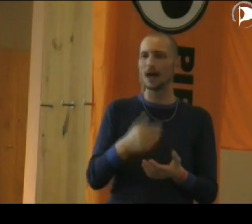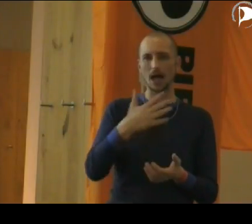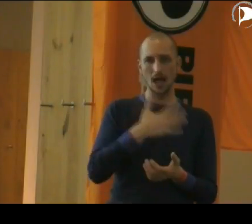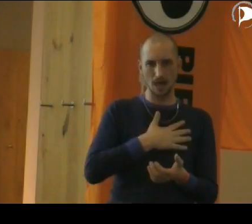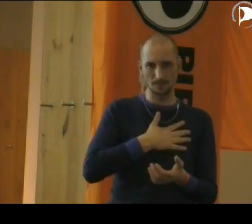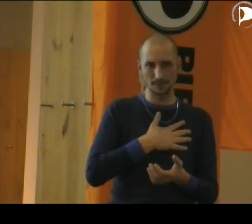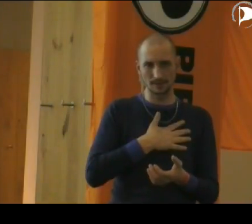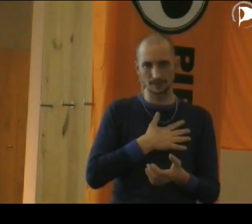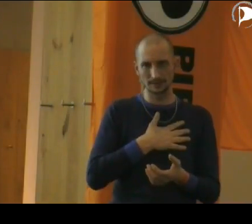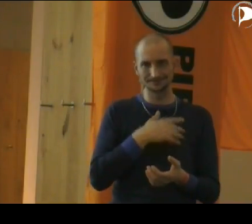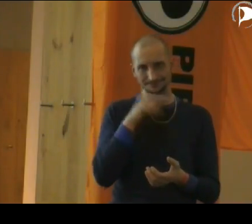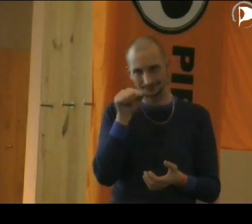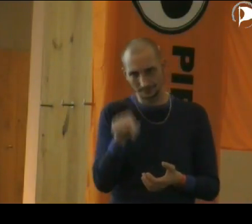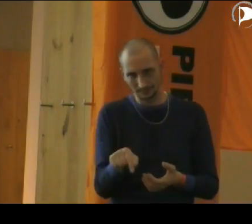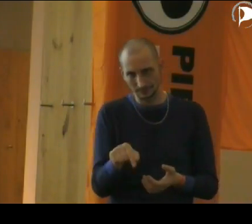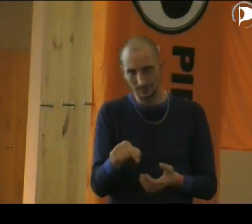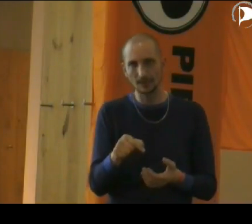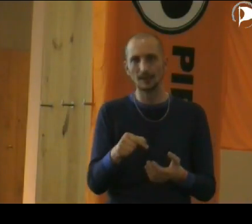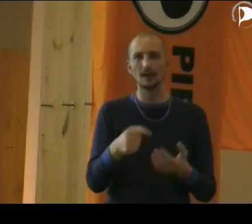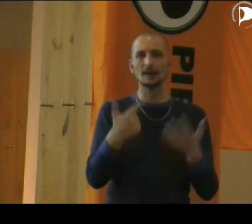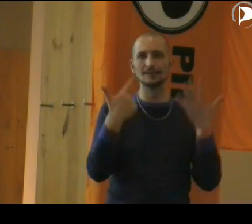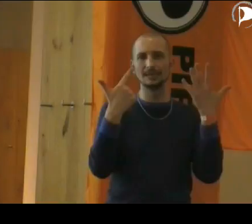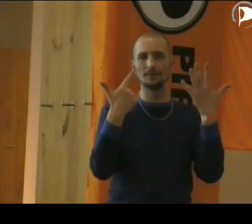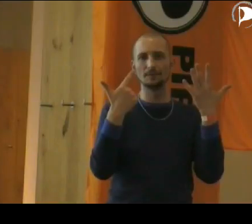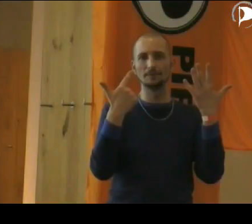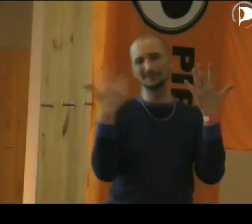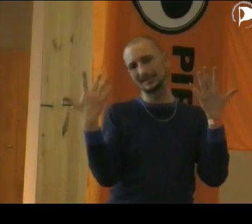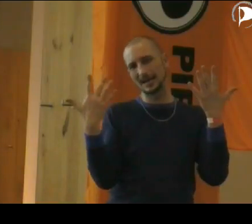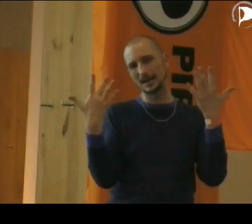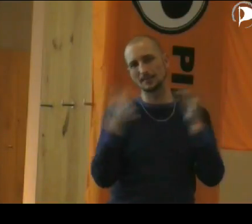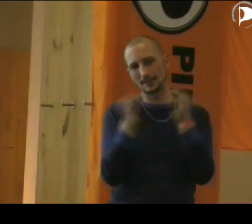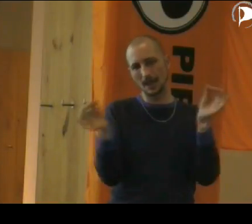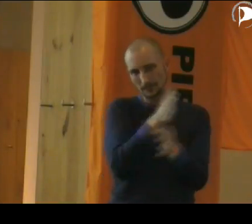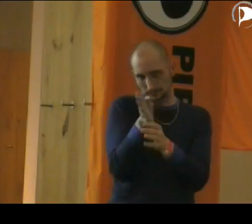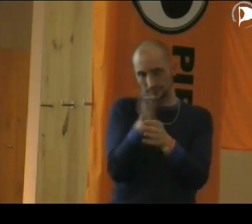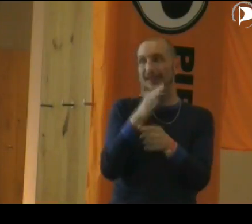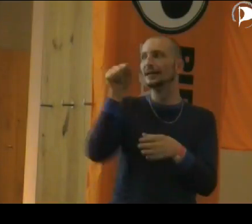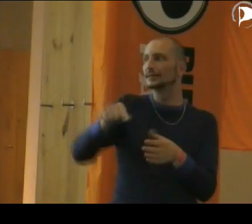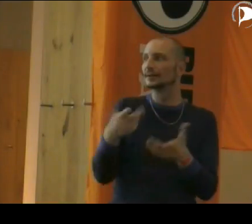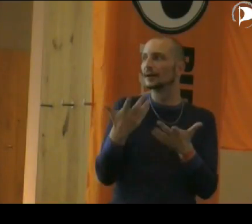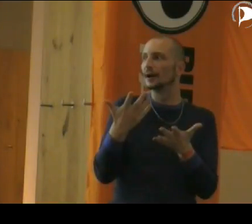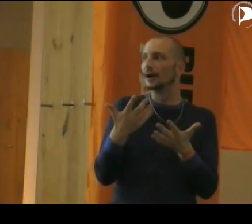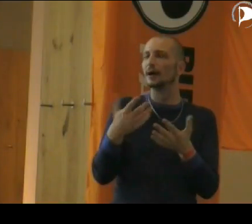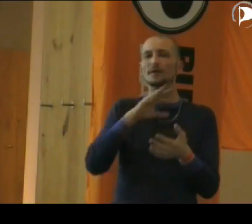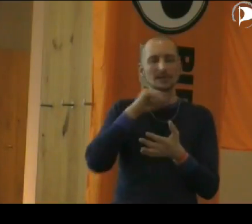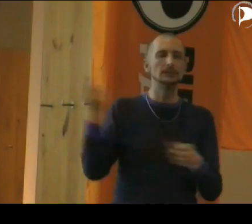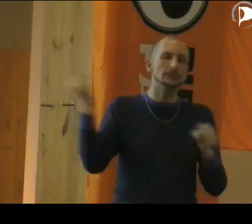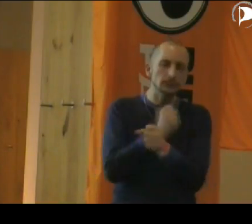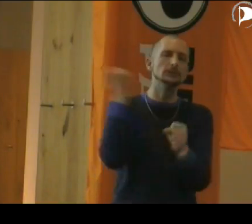steigern sieben bis zehn tagen ganz ganz großer reichweite